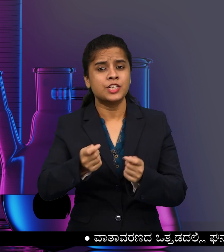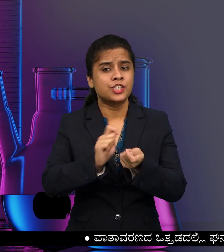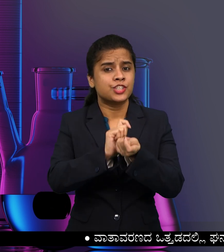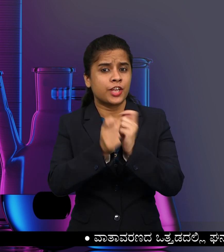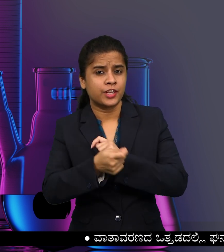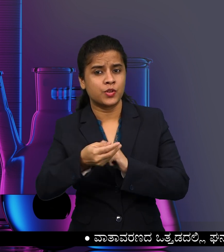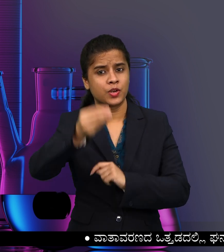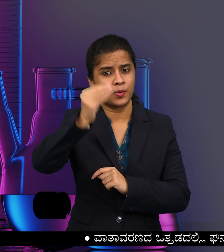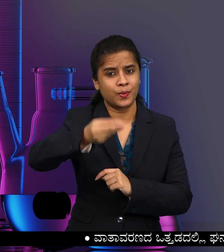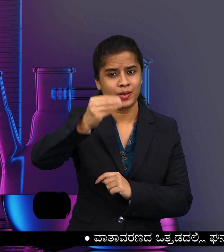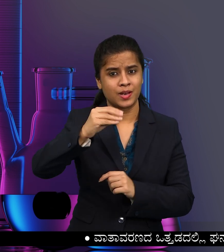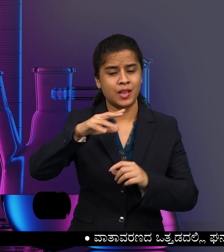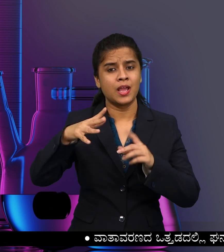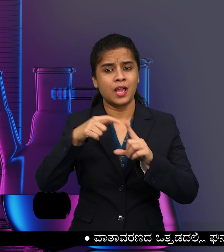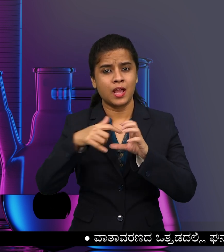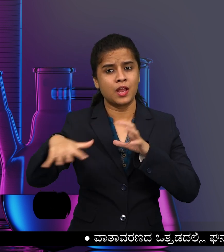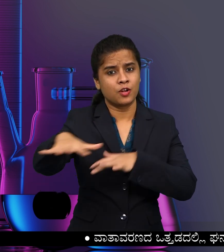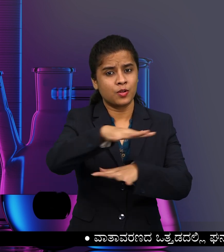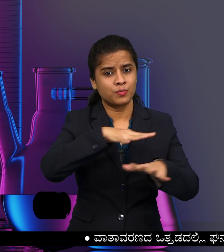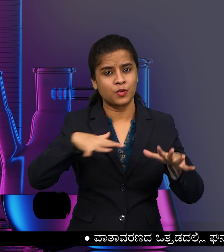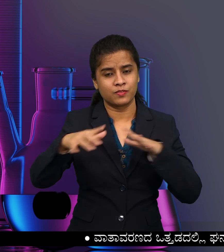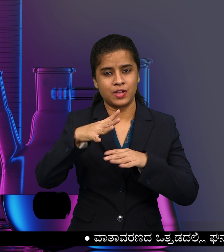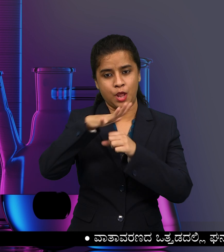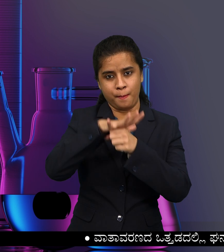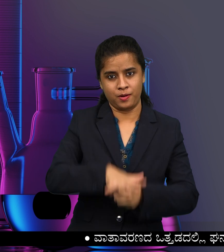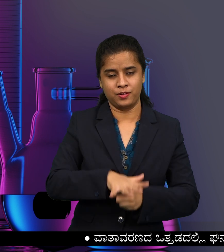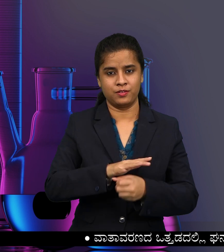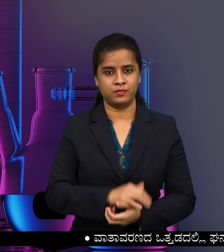ಘನವೊಂದು ದ್ರವವಾಗಲು ಕರಗುವ ತಾಪಮಾನ,